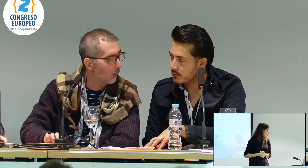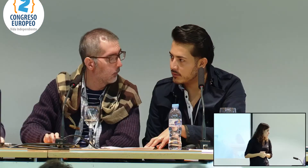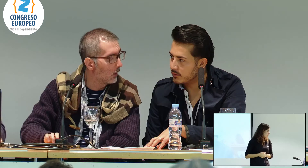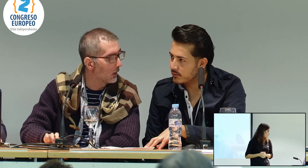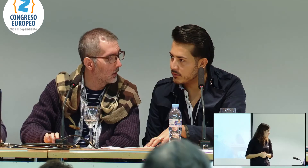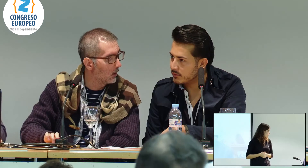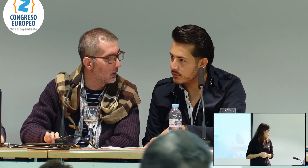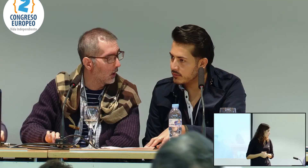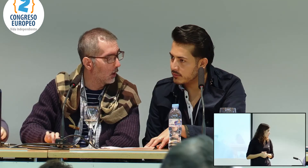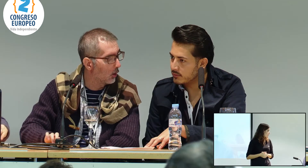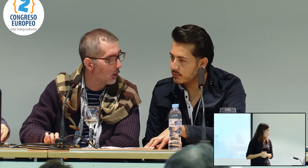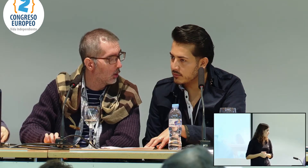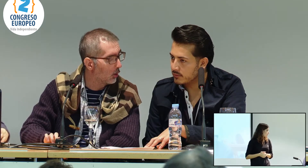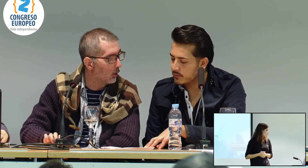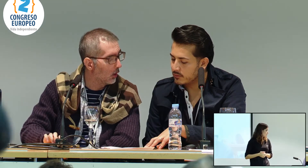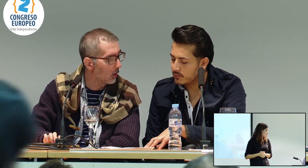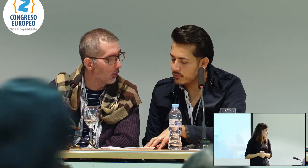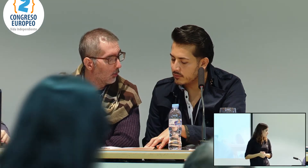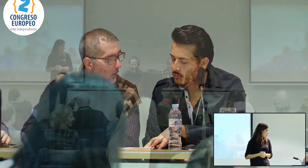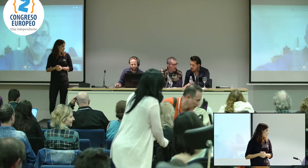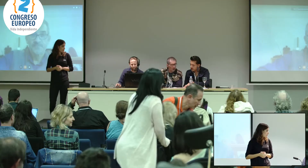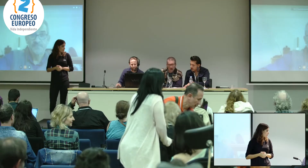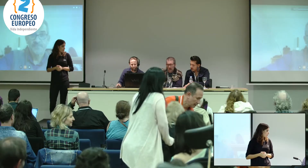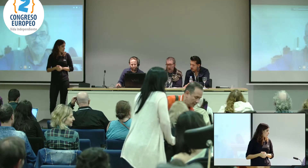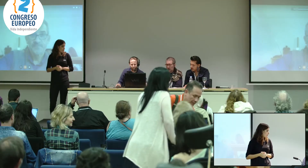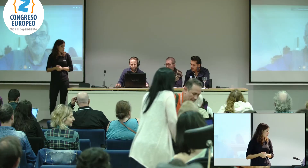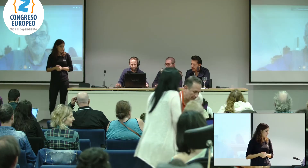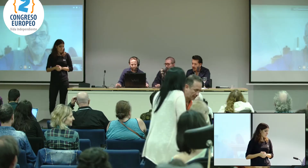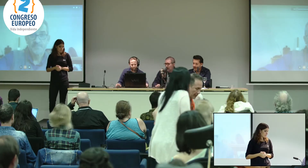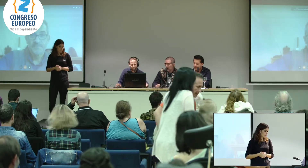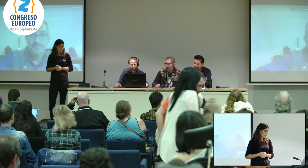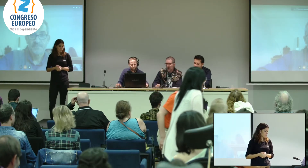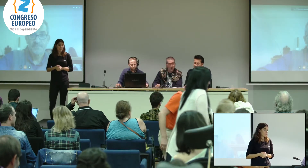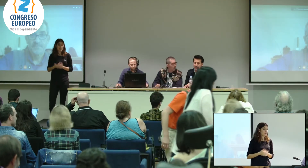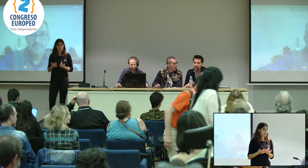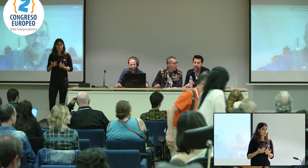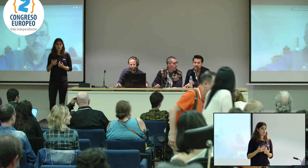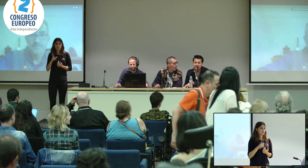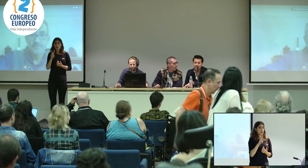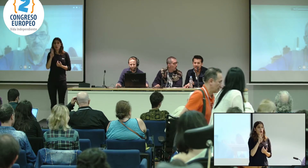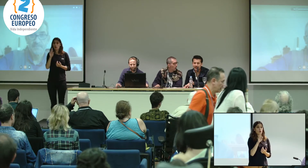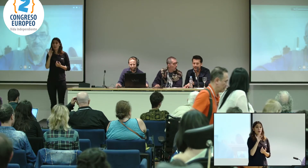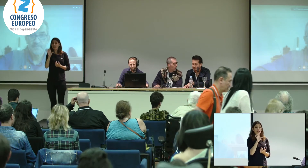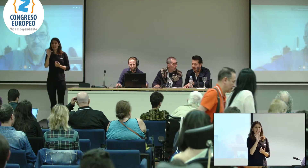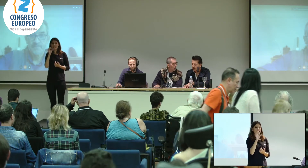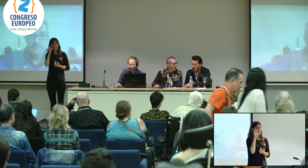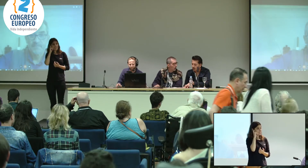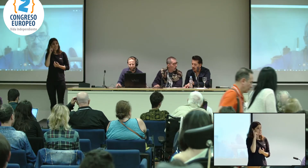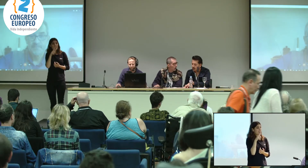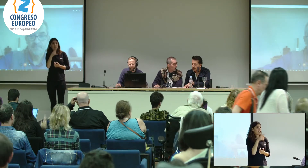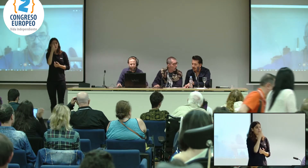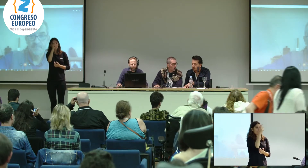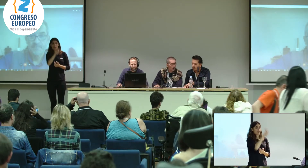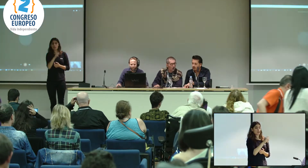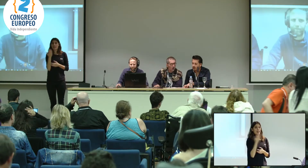han presentado una comunicación. que es una de las personas que ha presentado